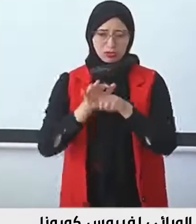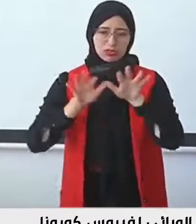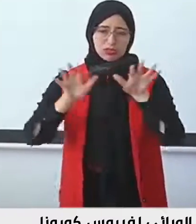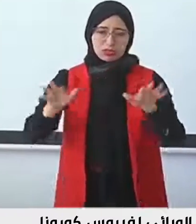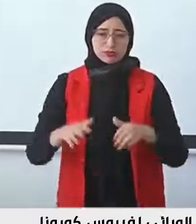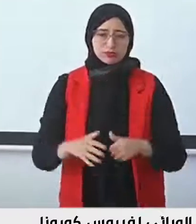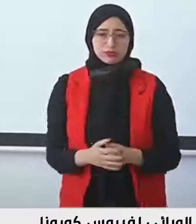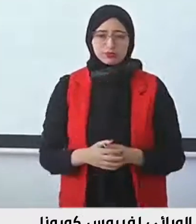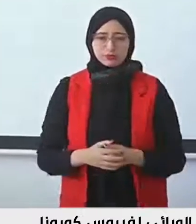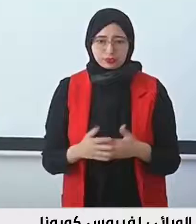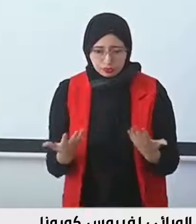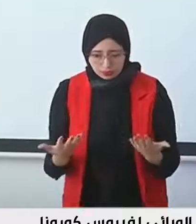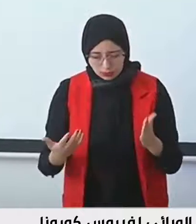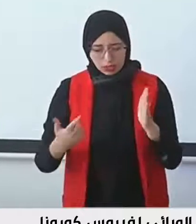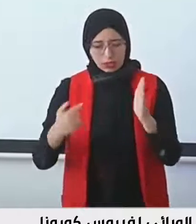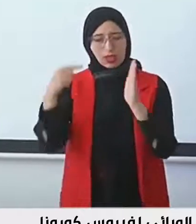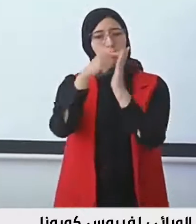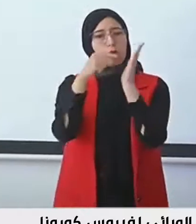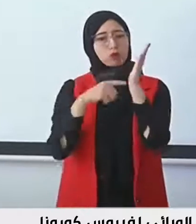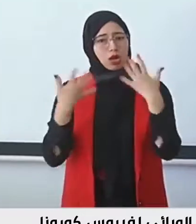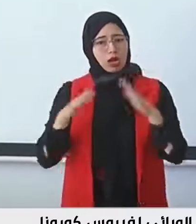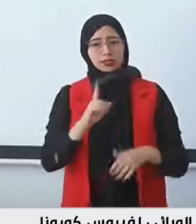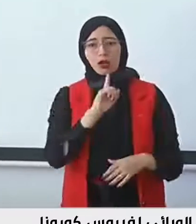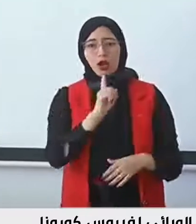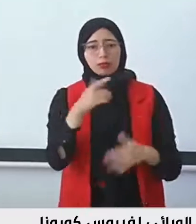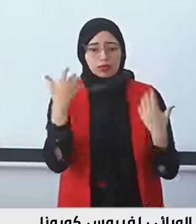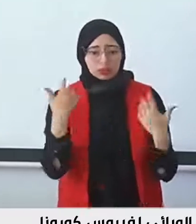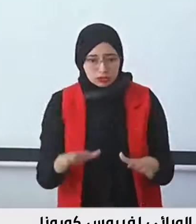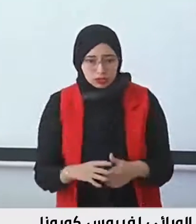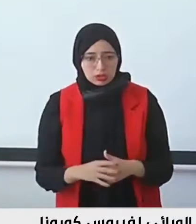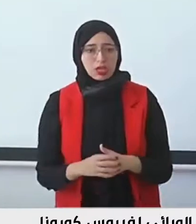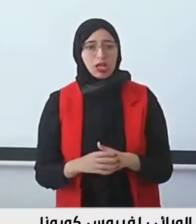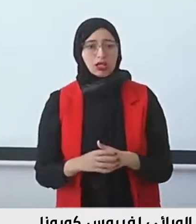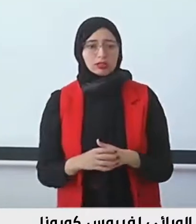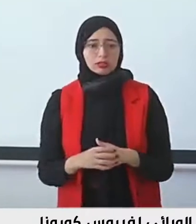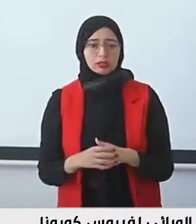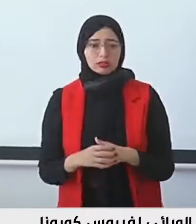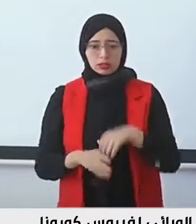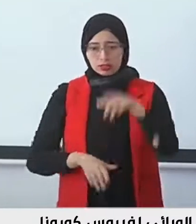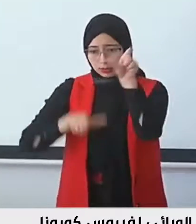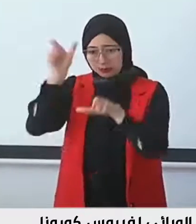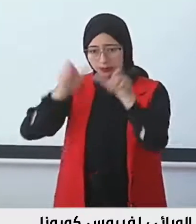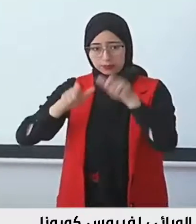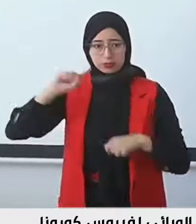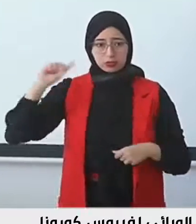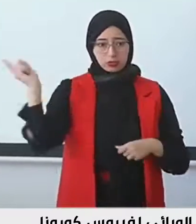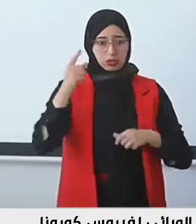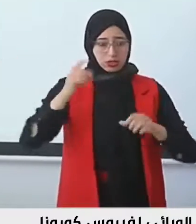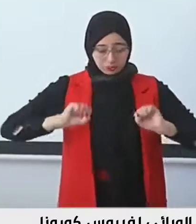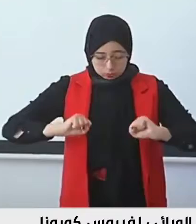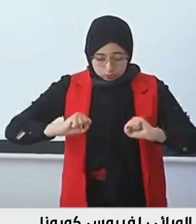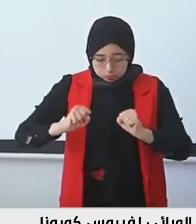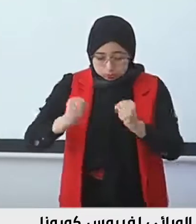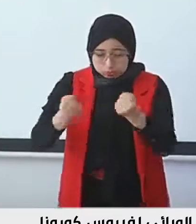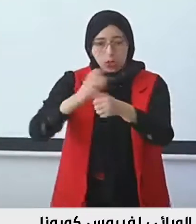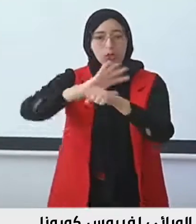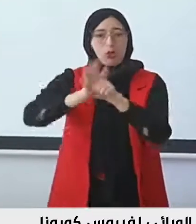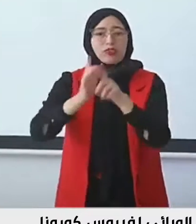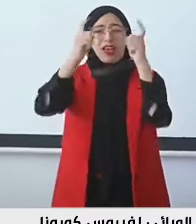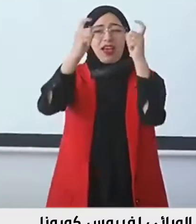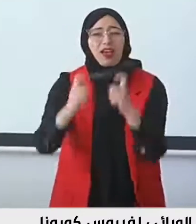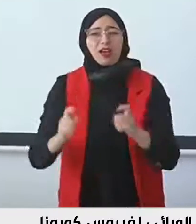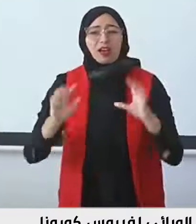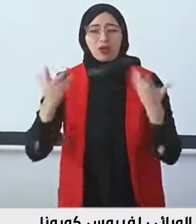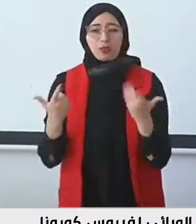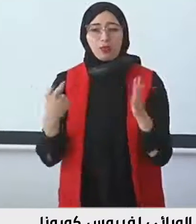هذا هو، فما عدة إجراءات تم اتخاذها، ورانا ما نجمو نحدو من الانتشار نتاع الفيروس هذا